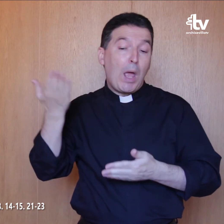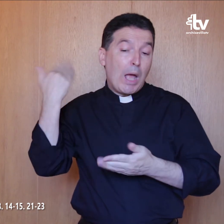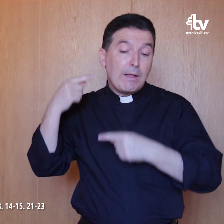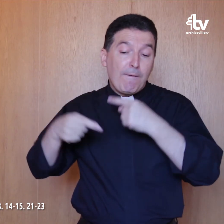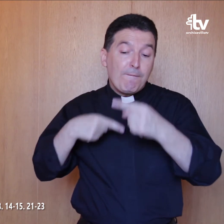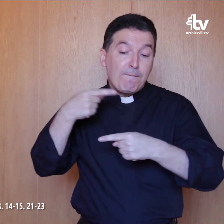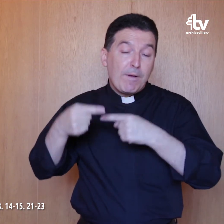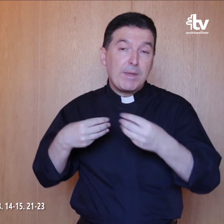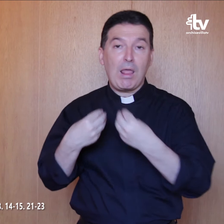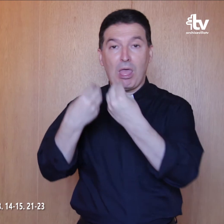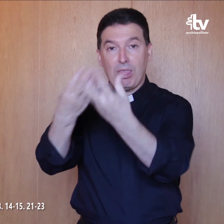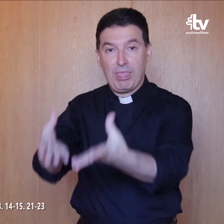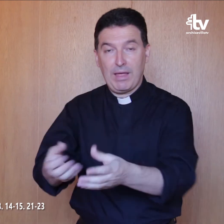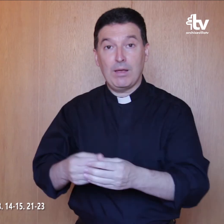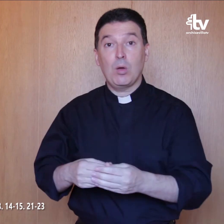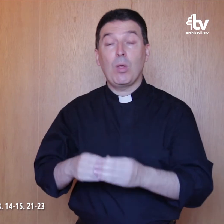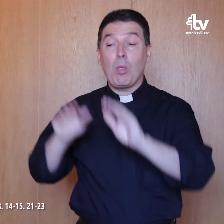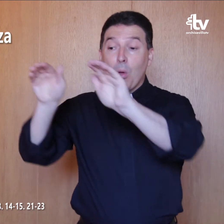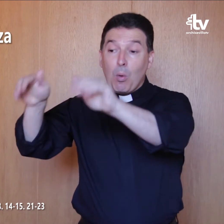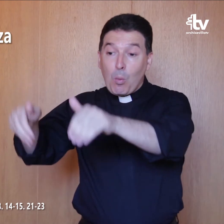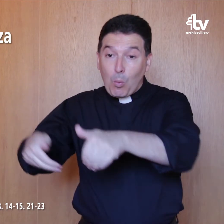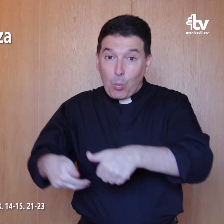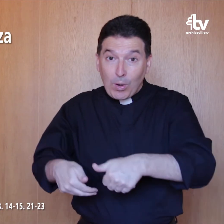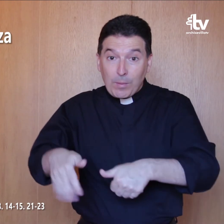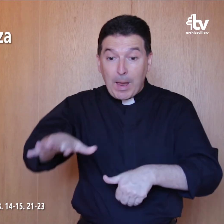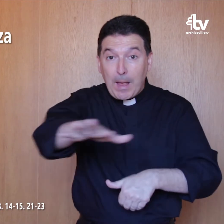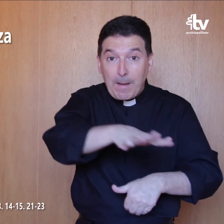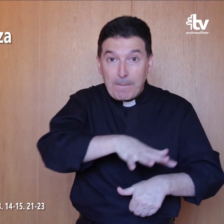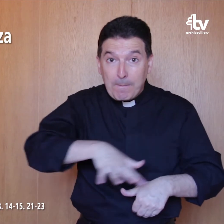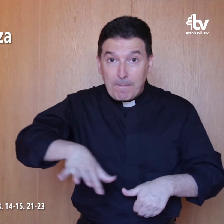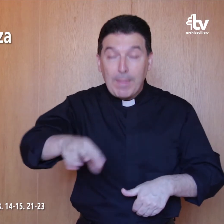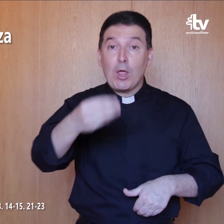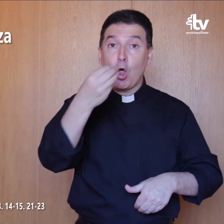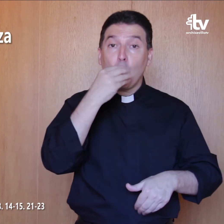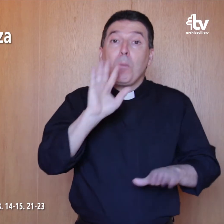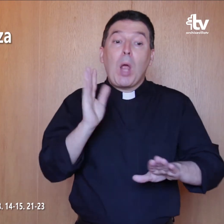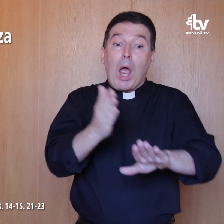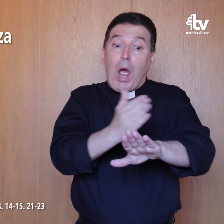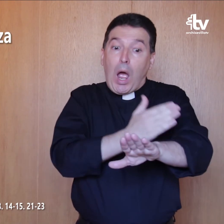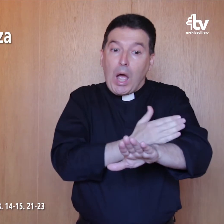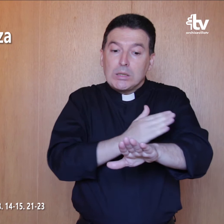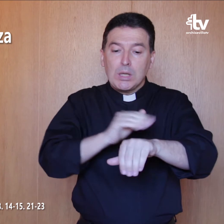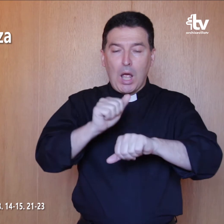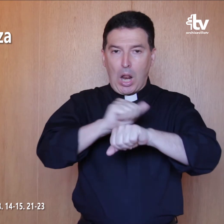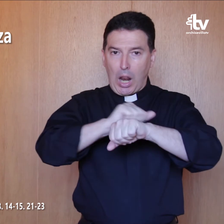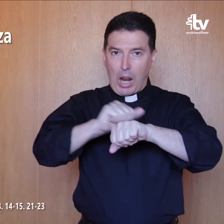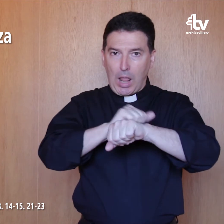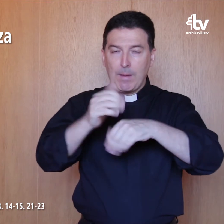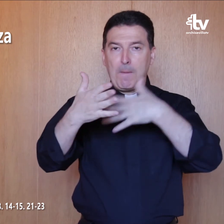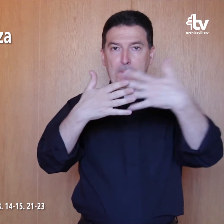tradición de sus mayores. Y al volver de la plaza, no comen sin lavarse antes